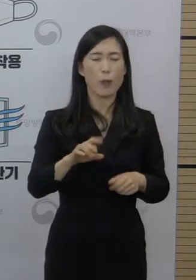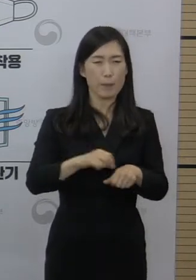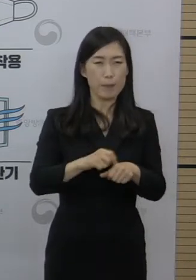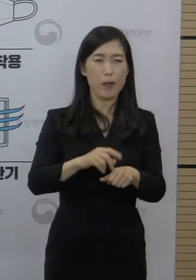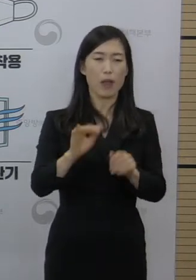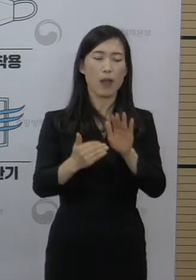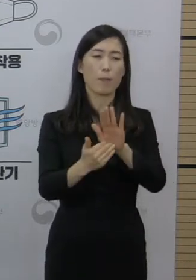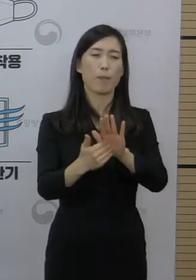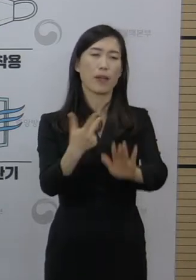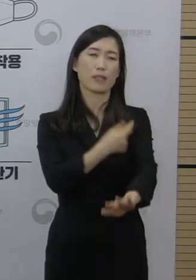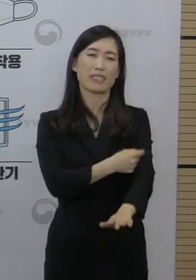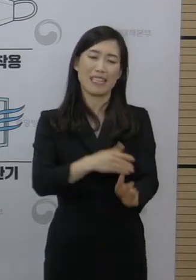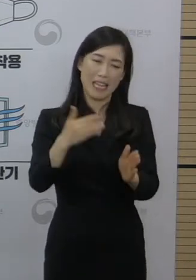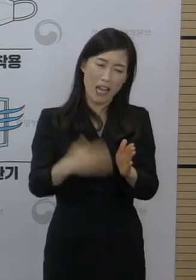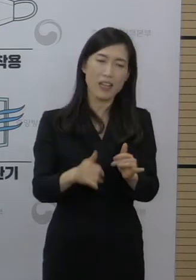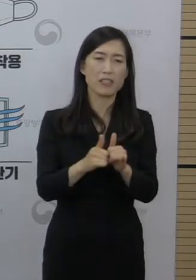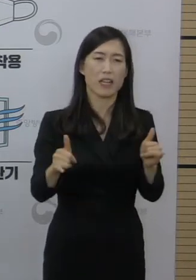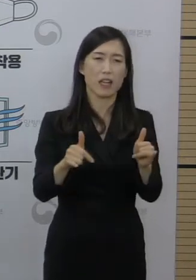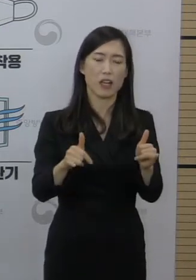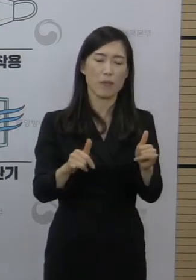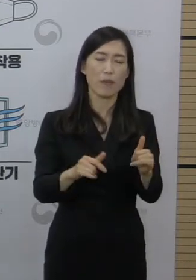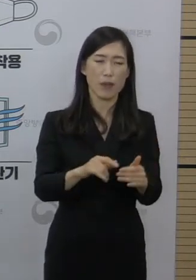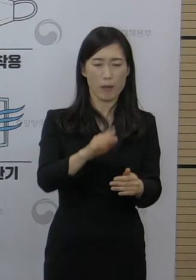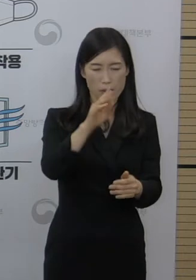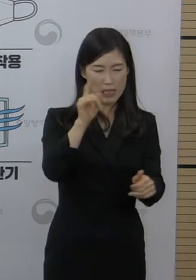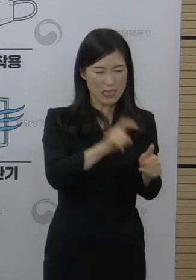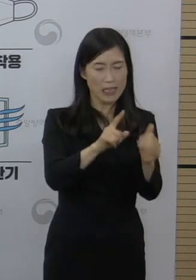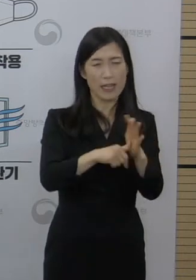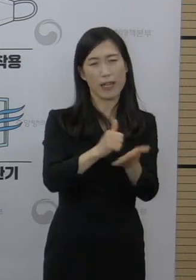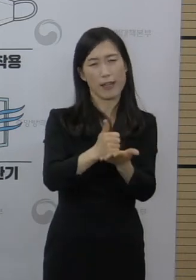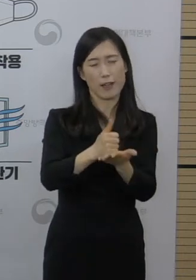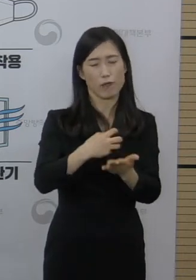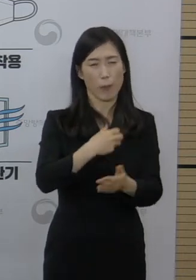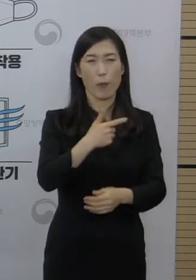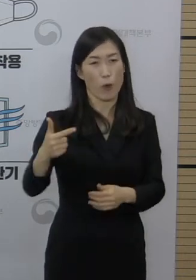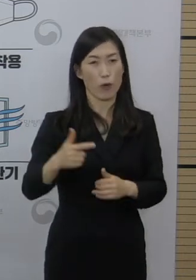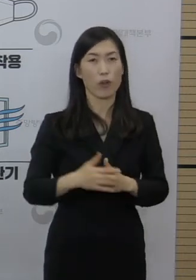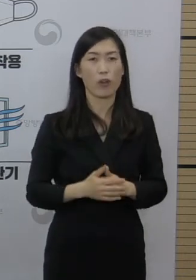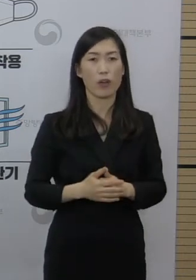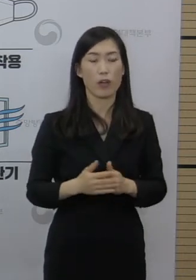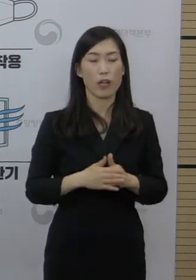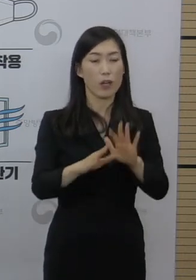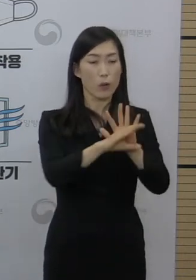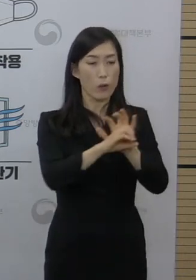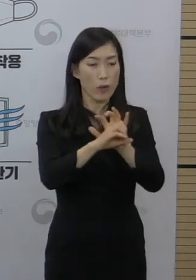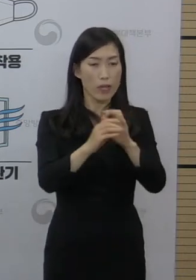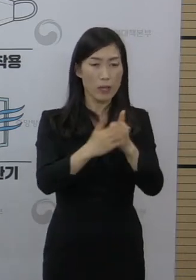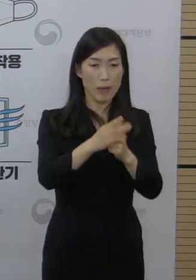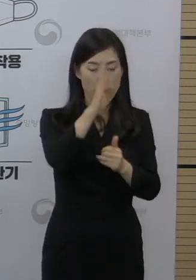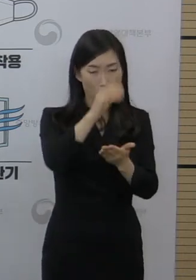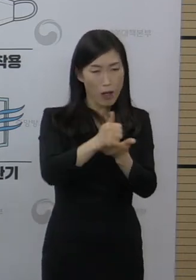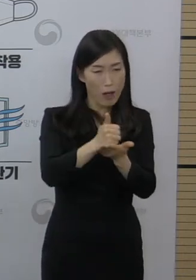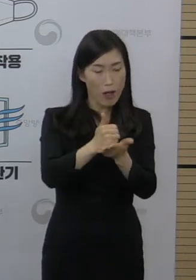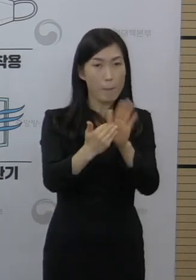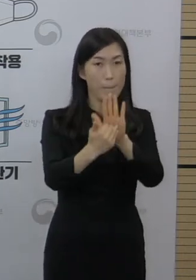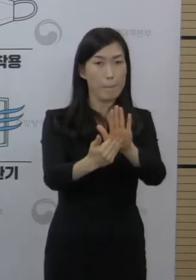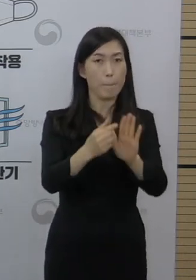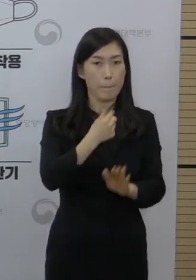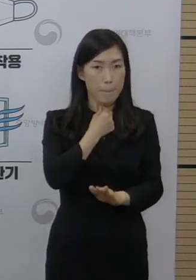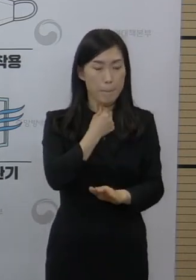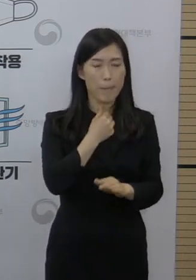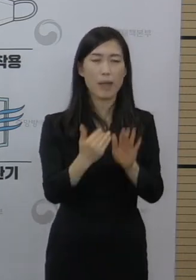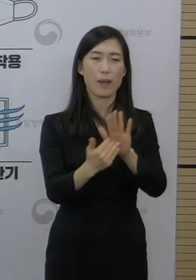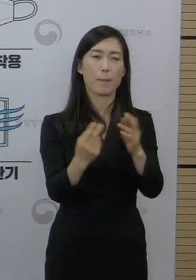미 접종 자 에서의 중중 할 염이 매우 높습니다 코로나 1 그로 인한 중증 을 예방하기 위해서는 3가지